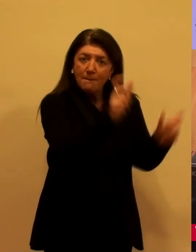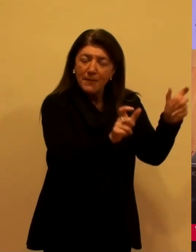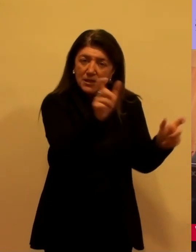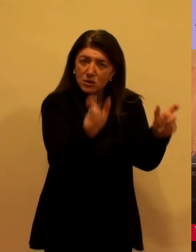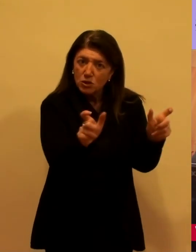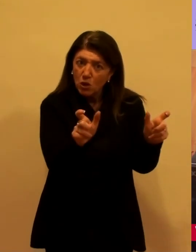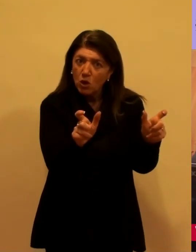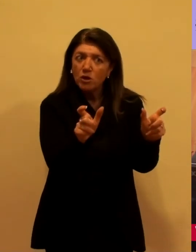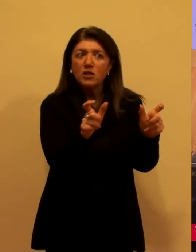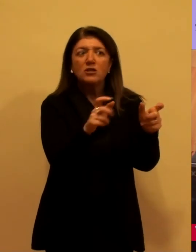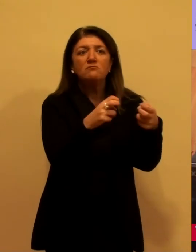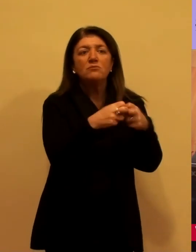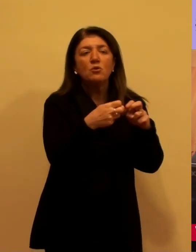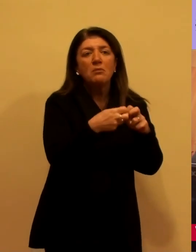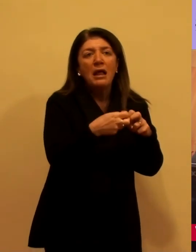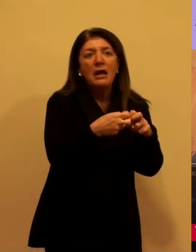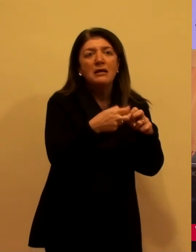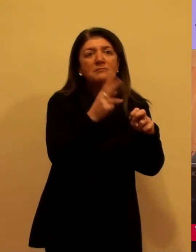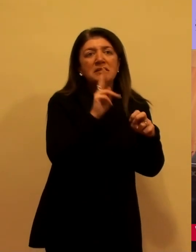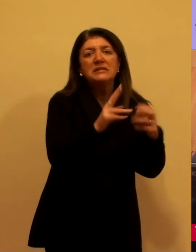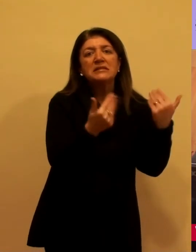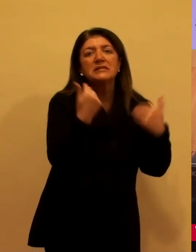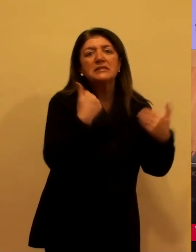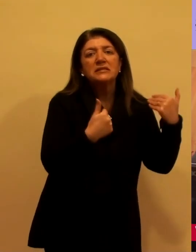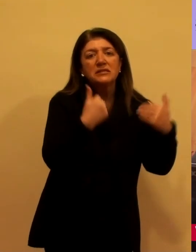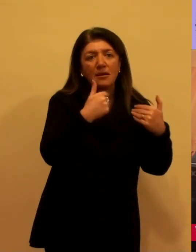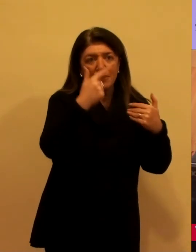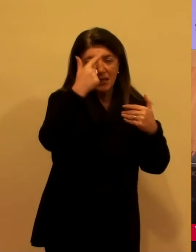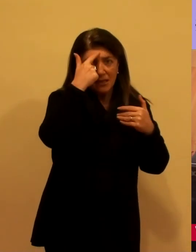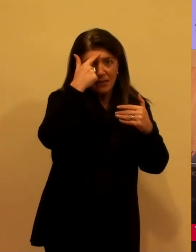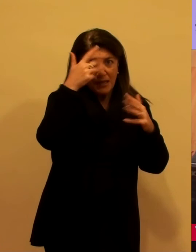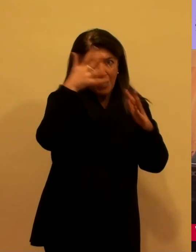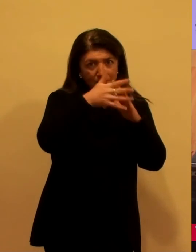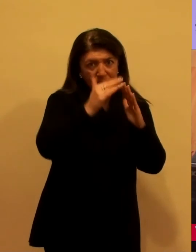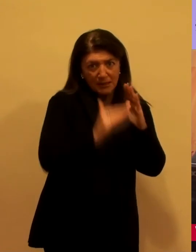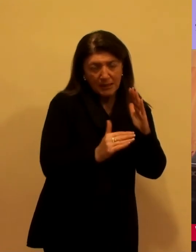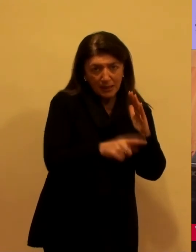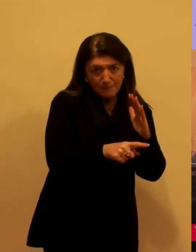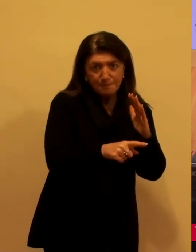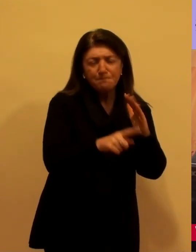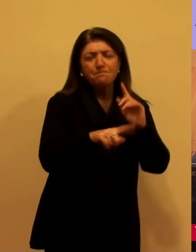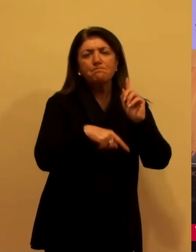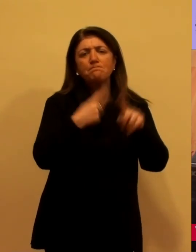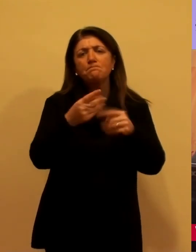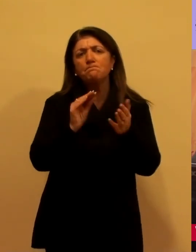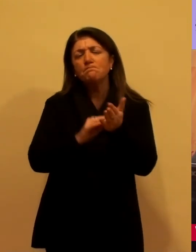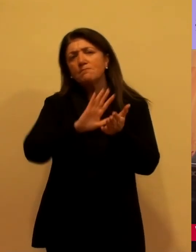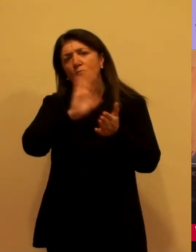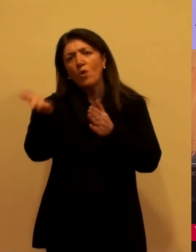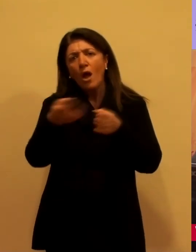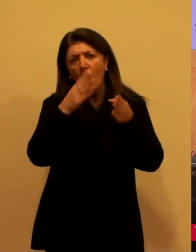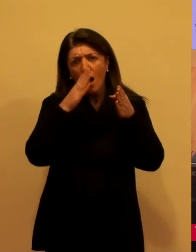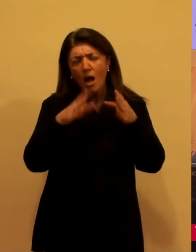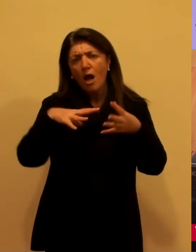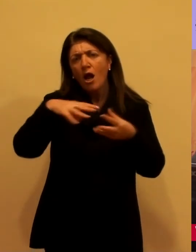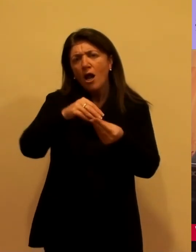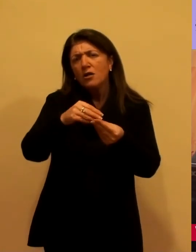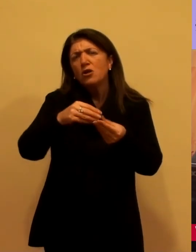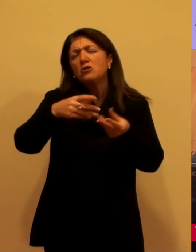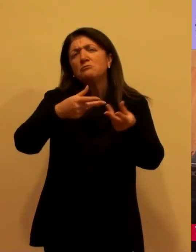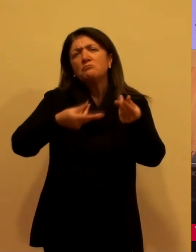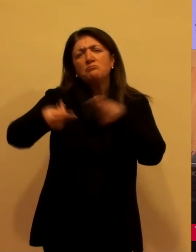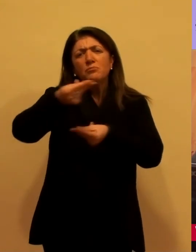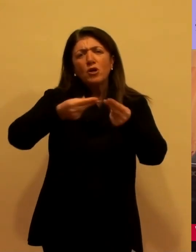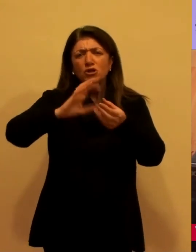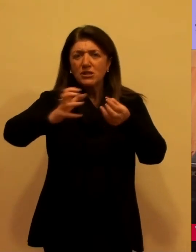con problemi di disabilità psichica, poi c'è tutto un altro filone di progetti legati invece